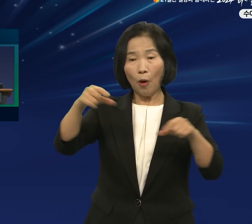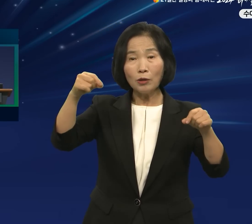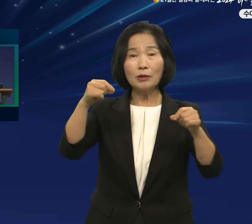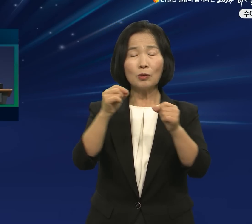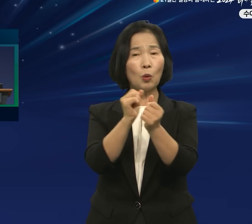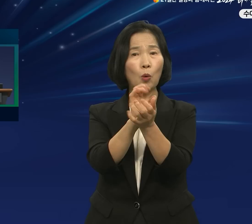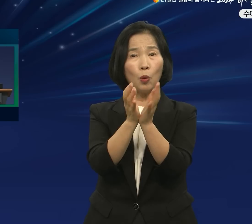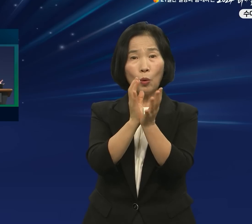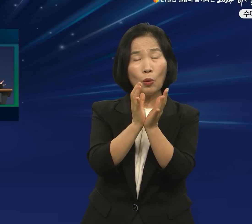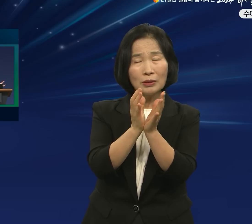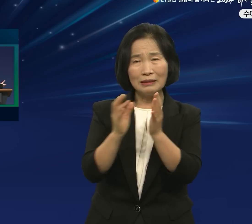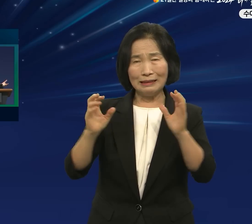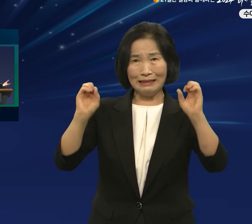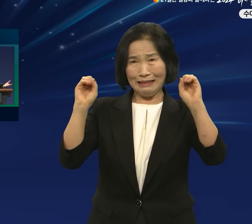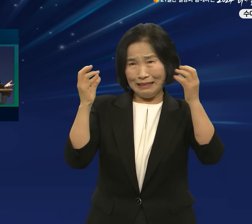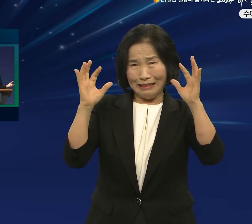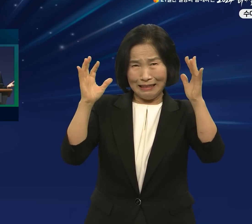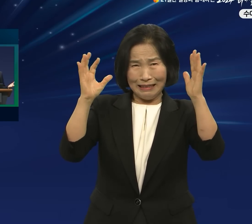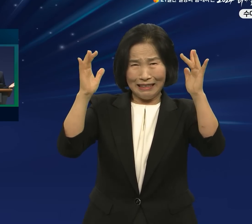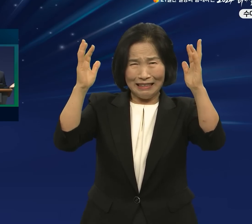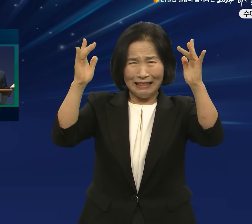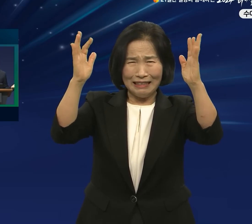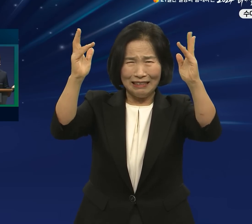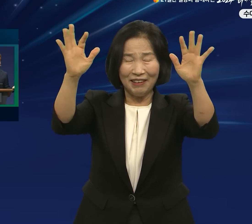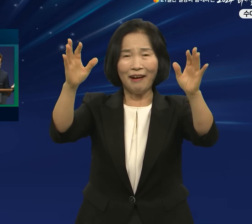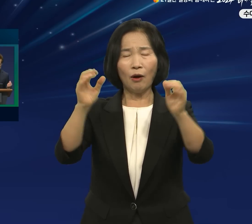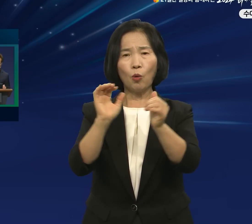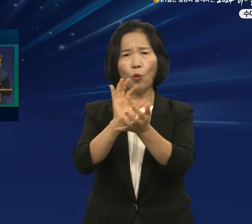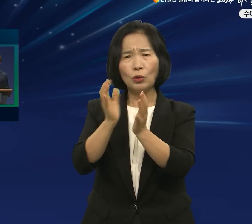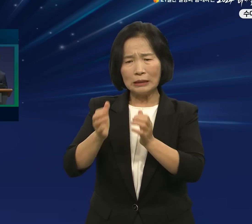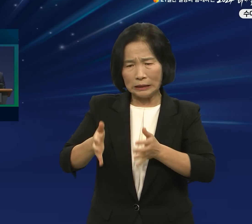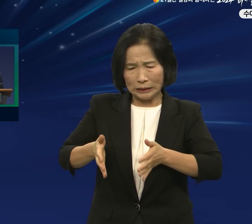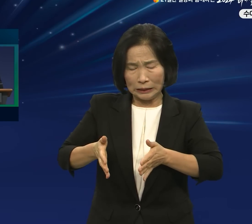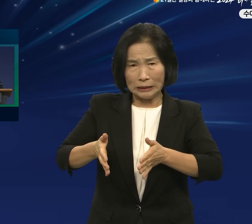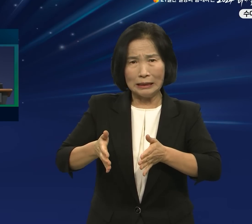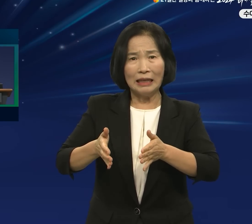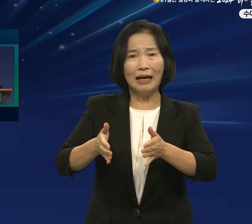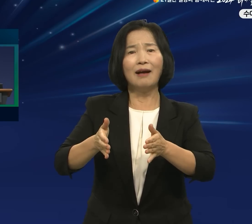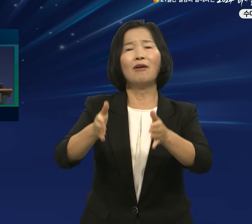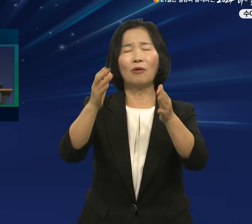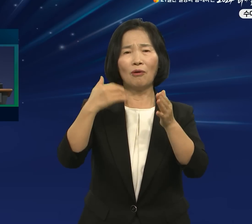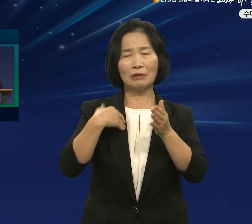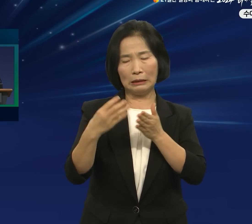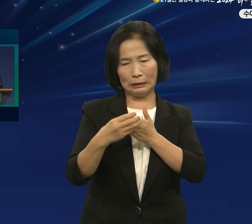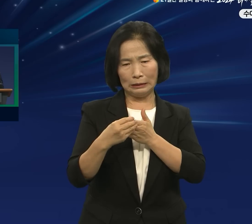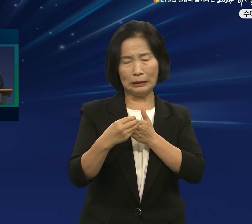능수벚꽃이 저를 꽃길로 인도해 주셨습니다.